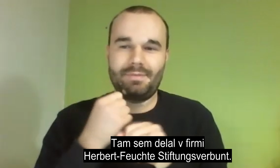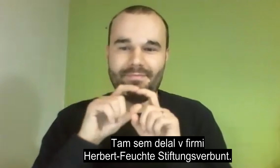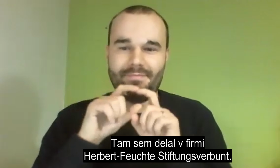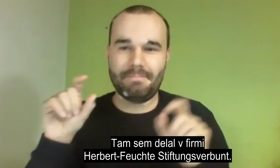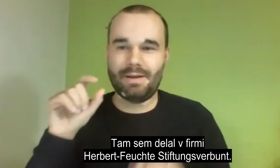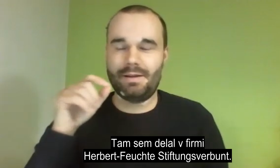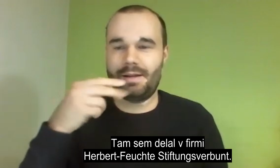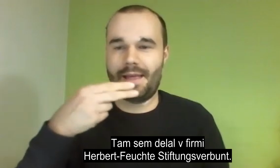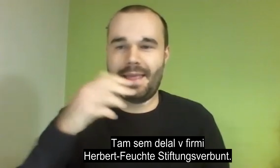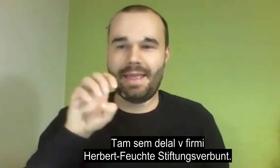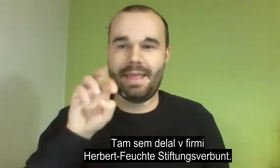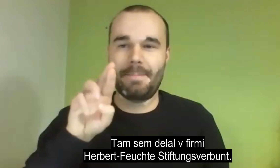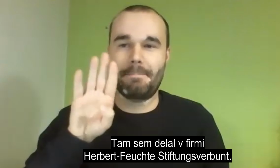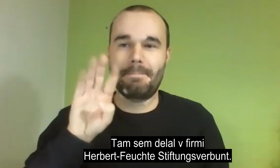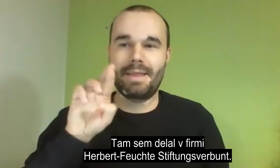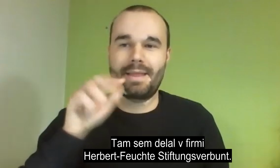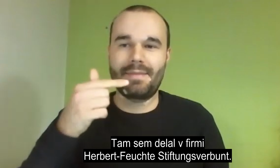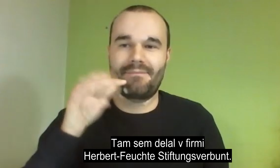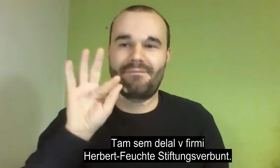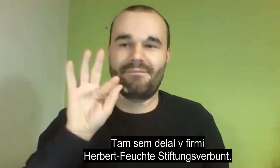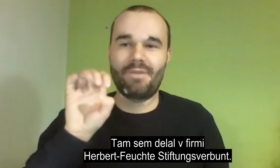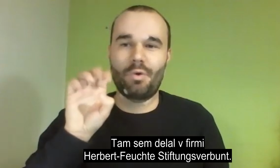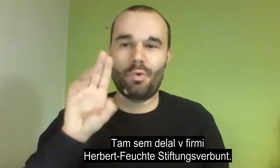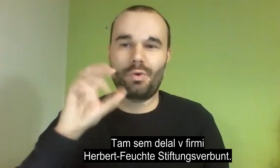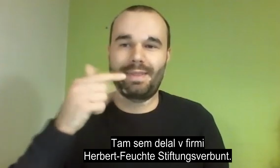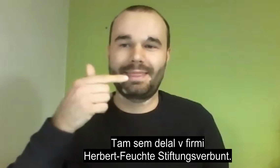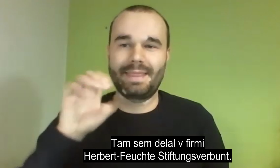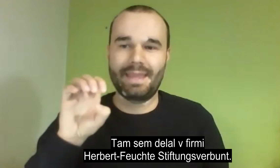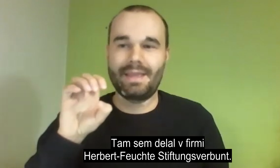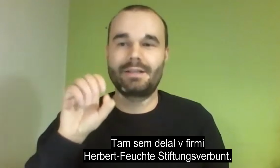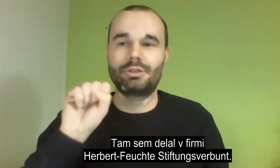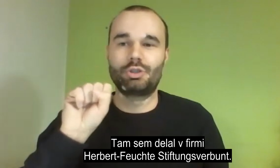Tam sem delal v firmi Herbert Feuchte